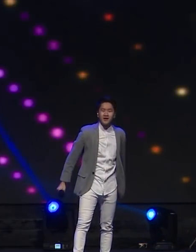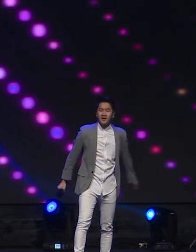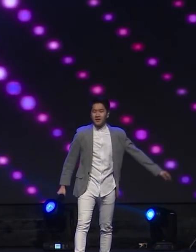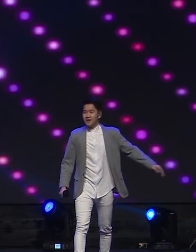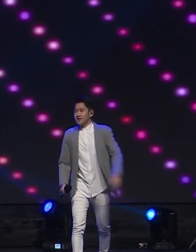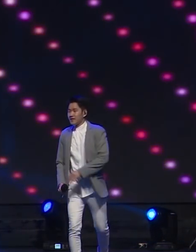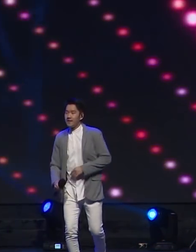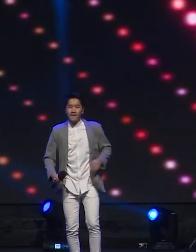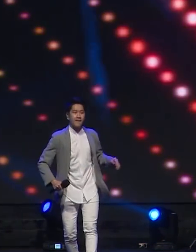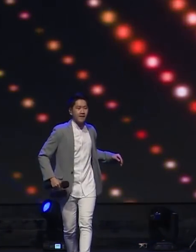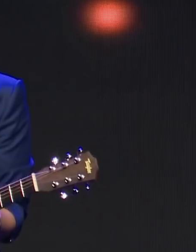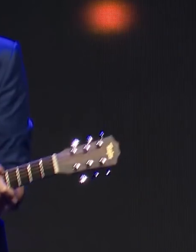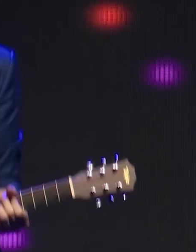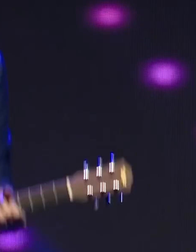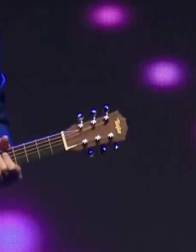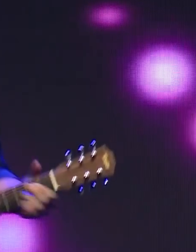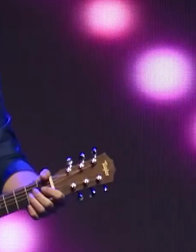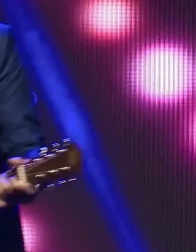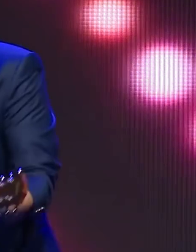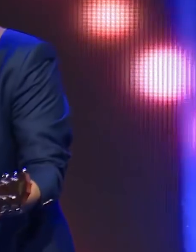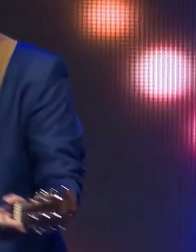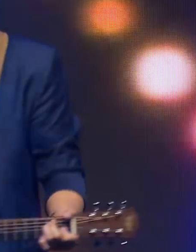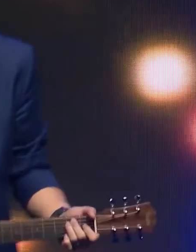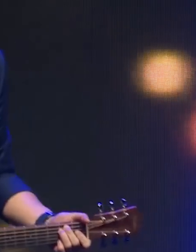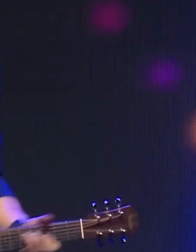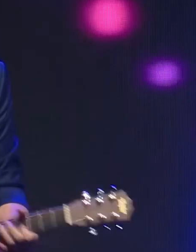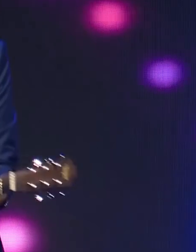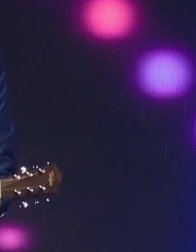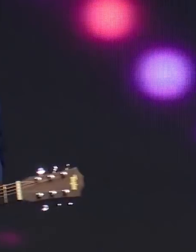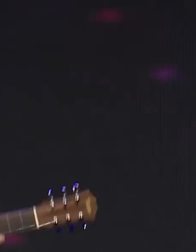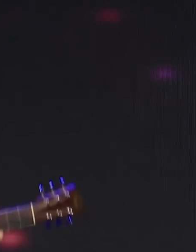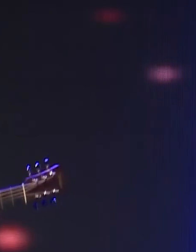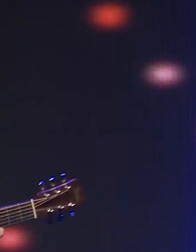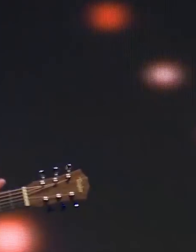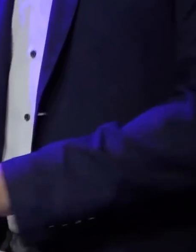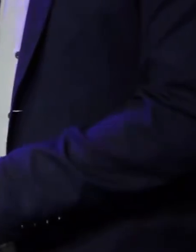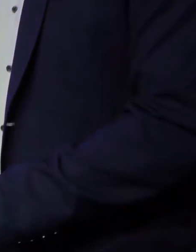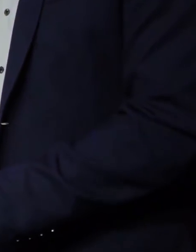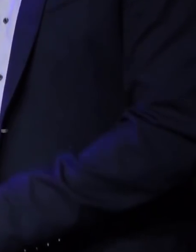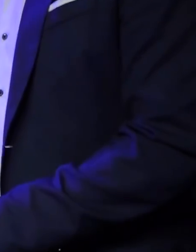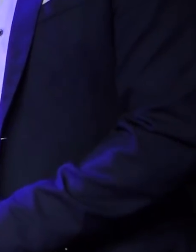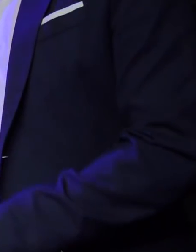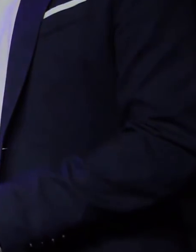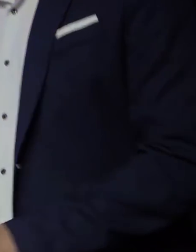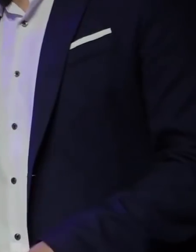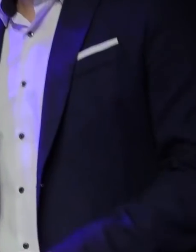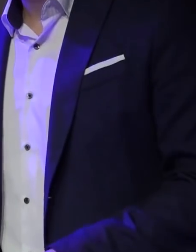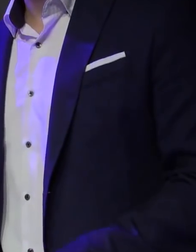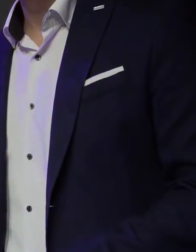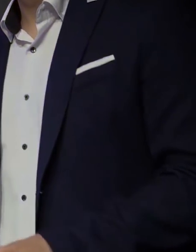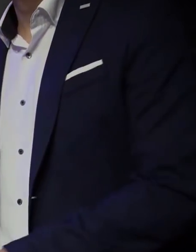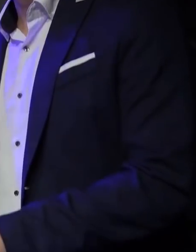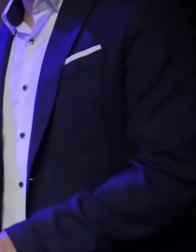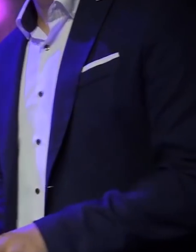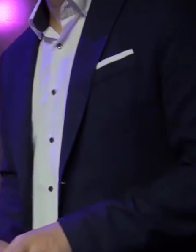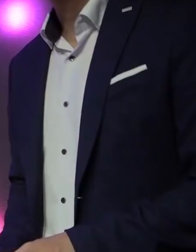here. Come on! La la la la la la la